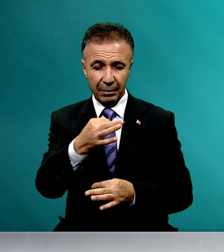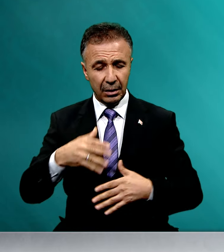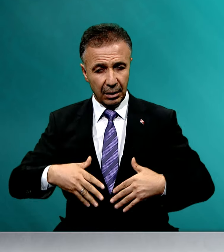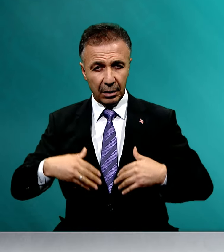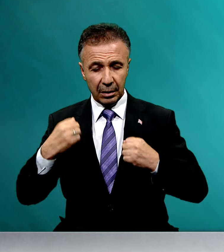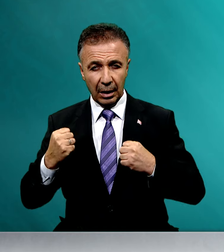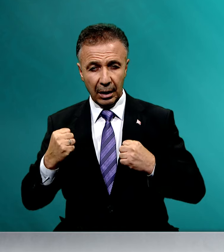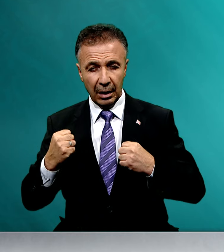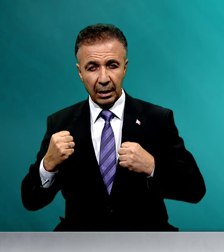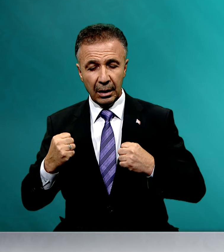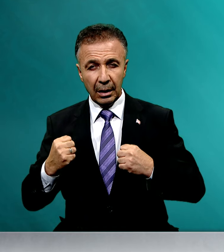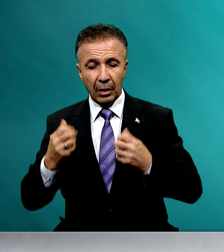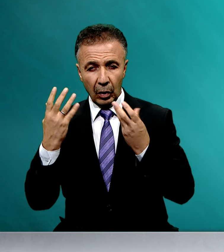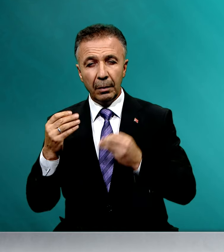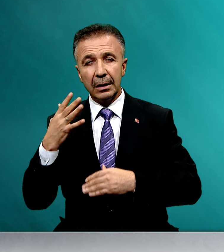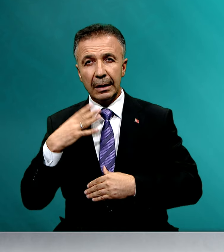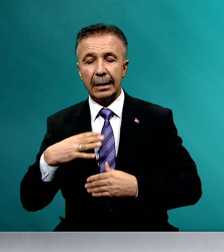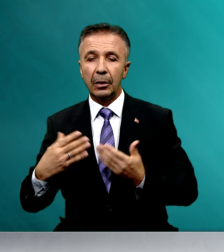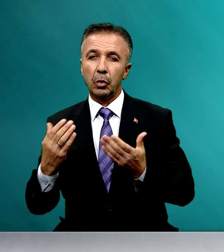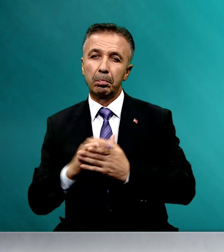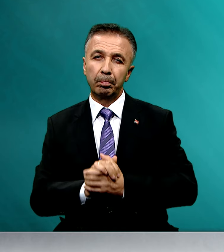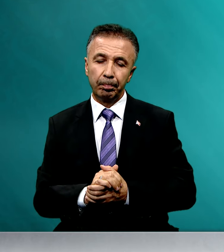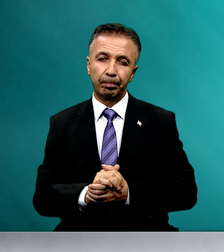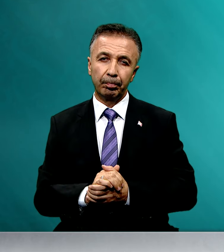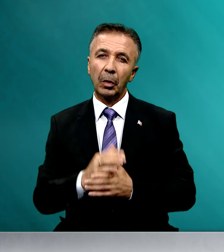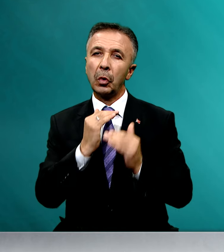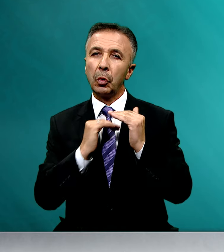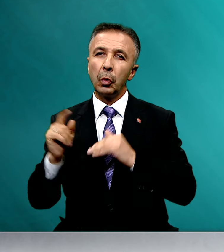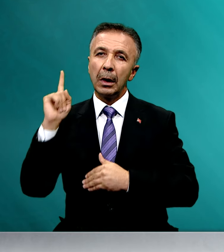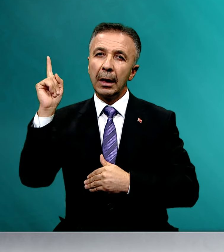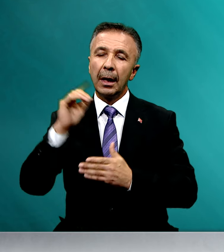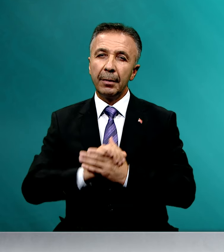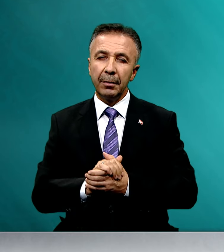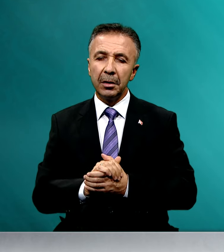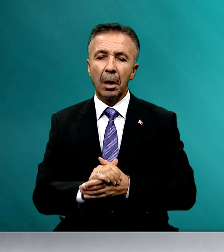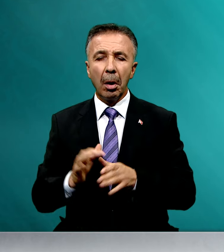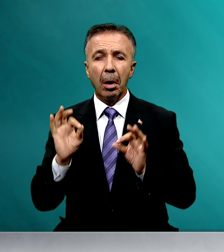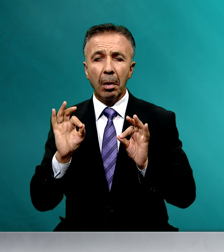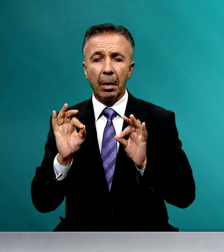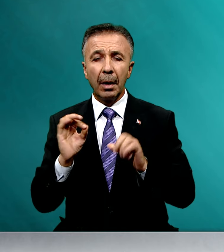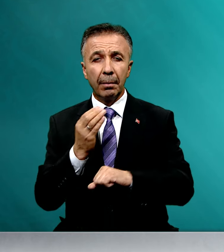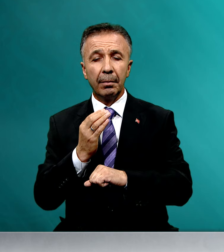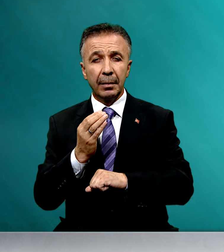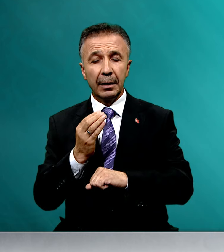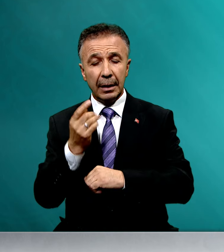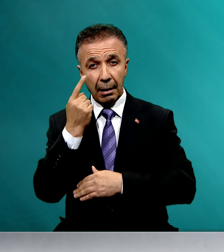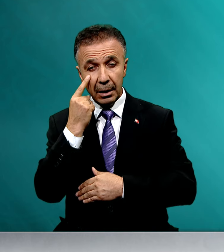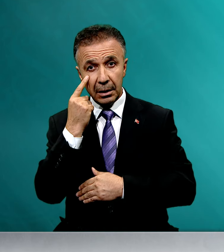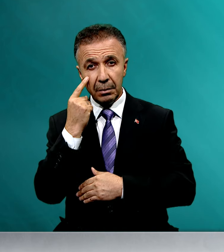sağlık, sıhhat ve afiyet diliyorum. Yüce Rabbim, her daim devletimizi